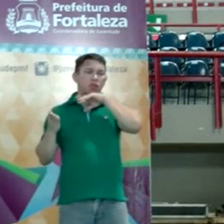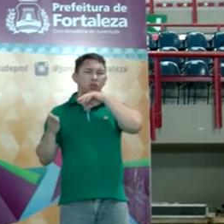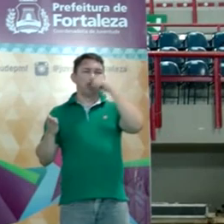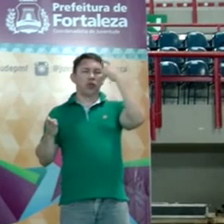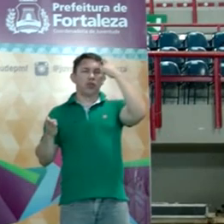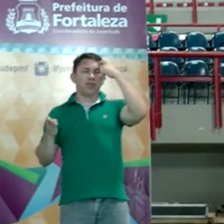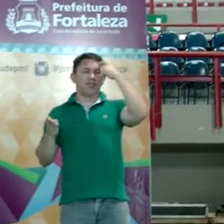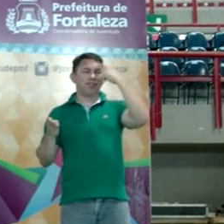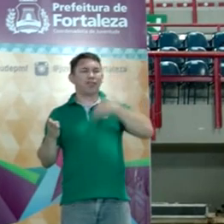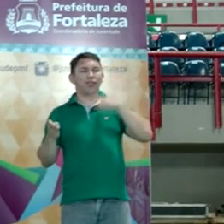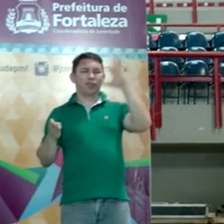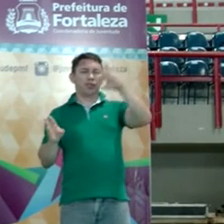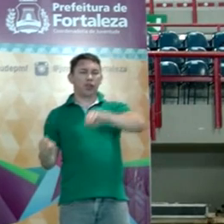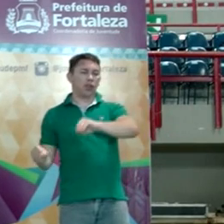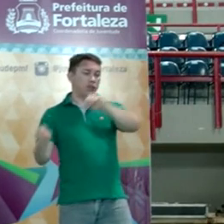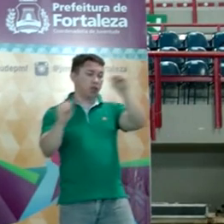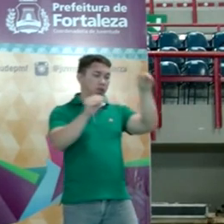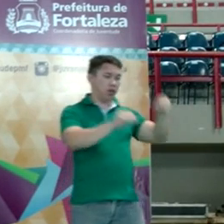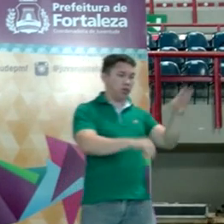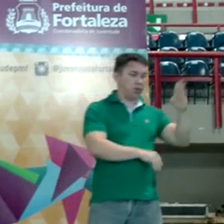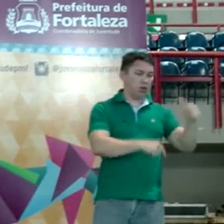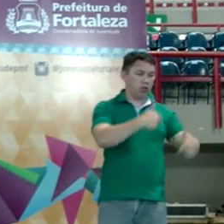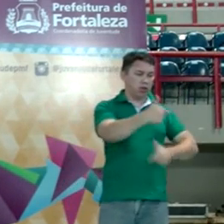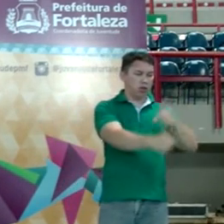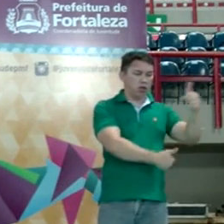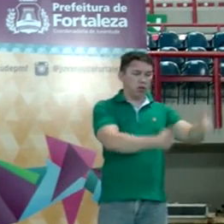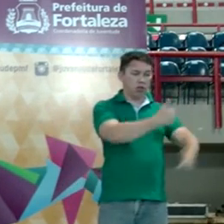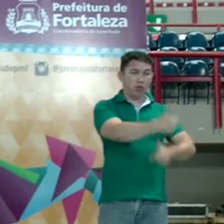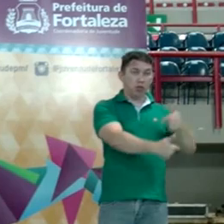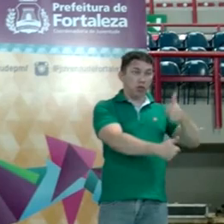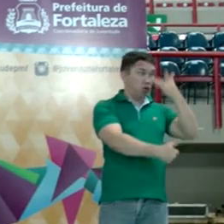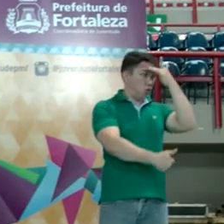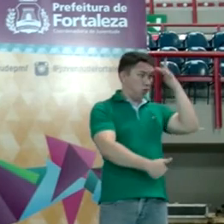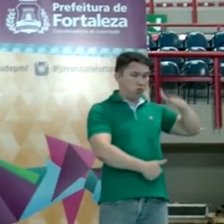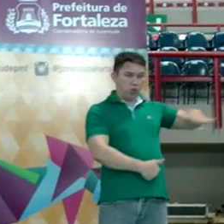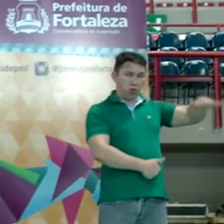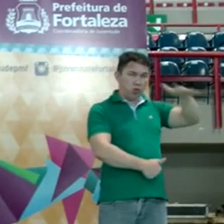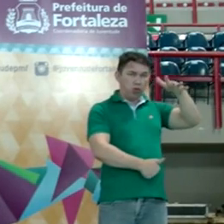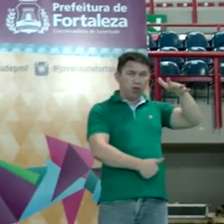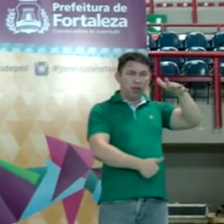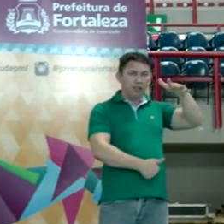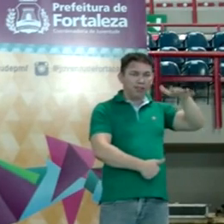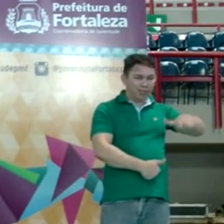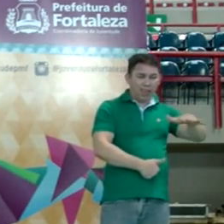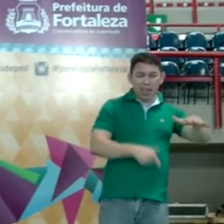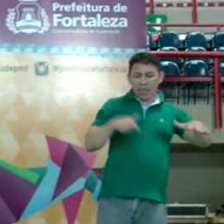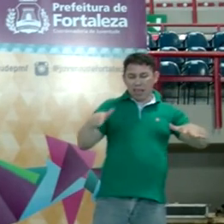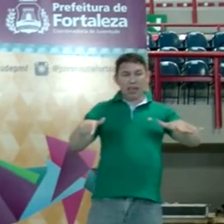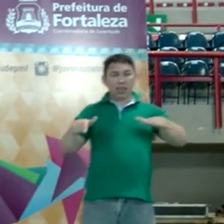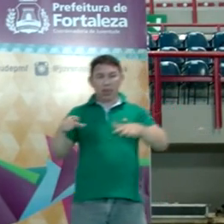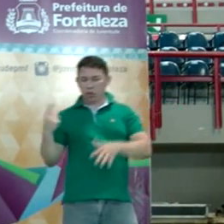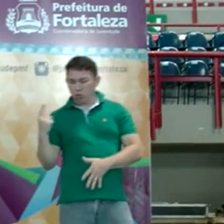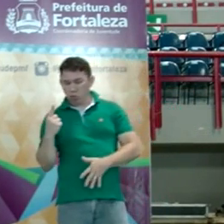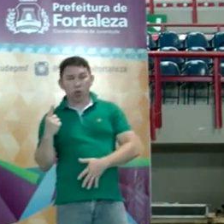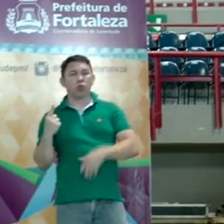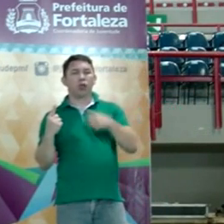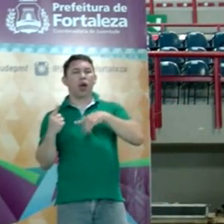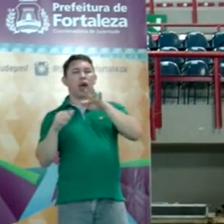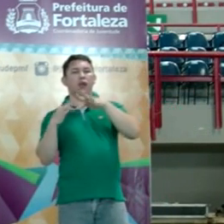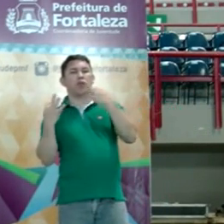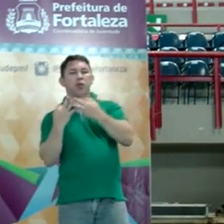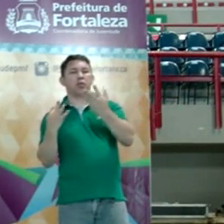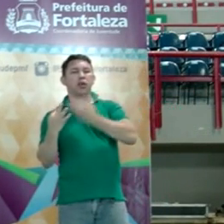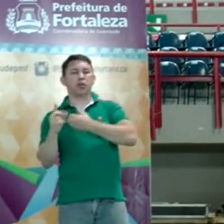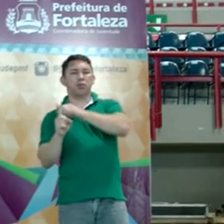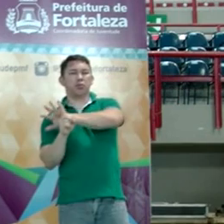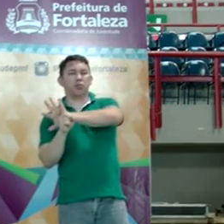ele se sujeita a vir trabalhar. E outras pessoas vêm com ele. Então esse cara está vindo de certa forma, não se